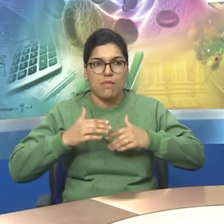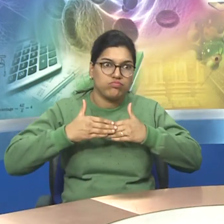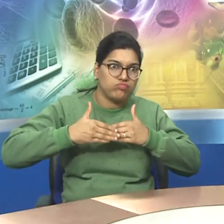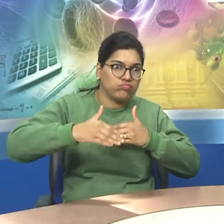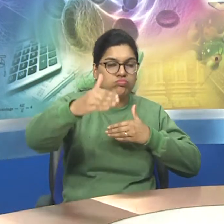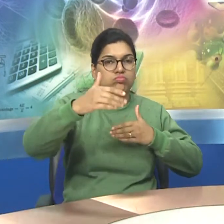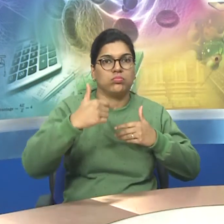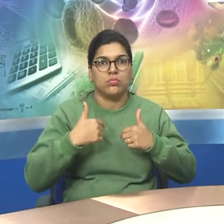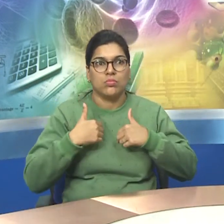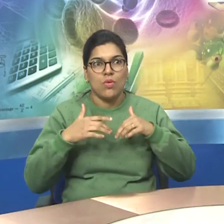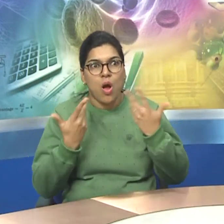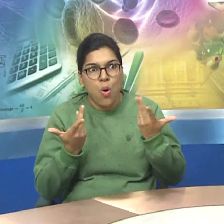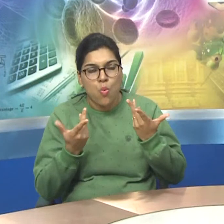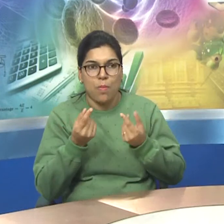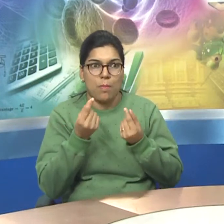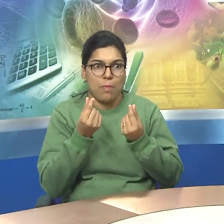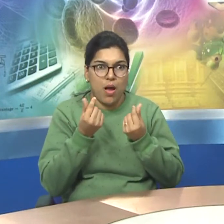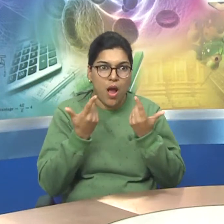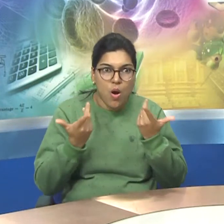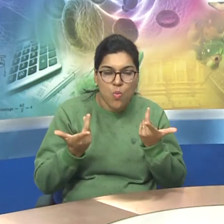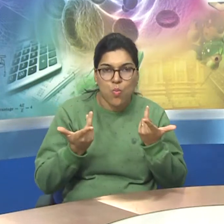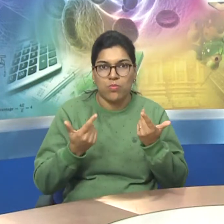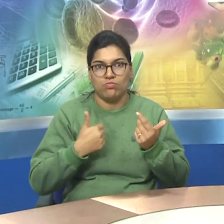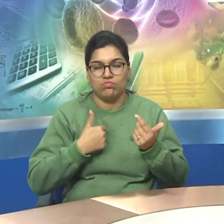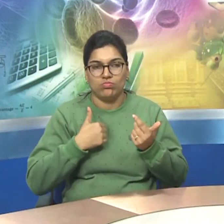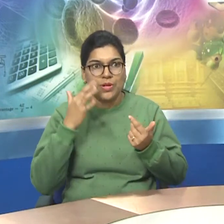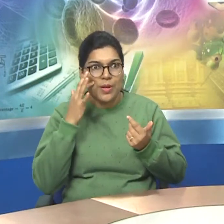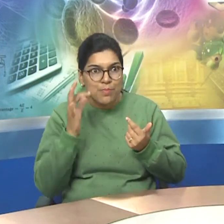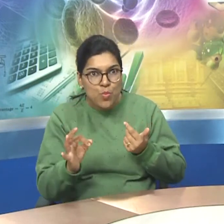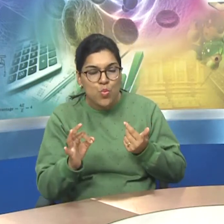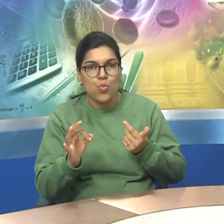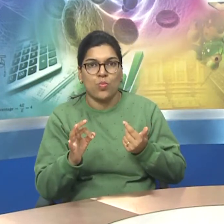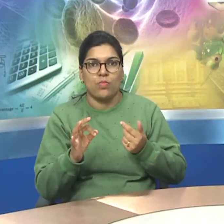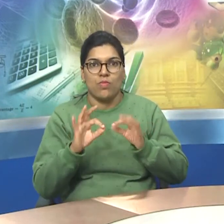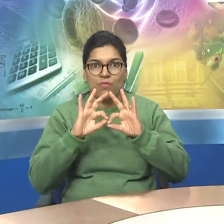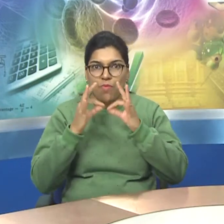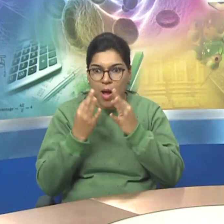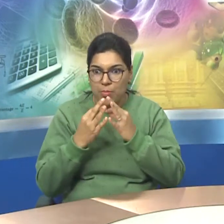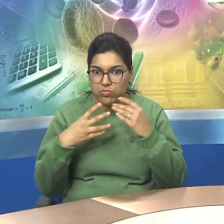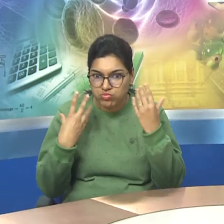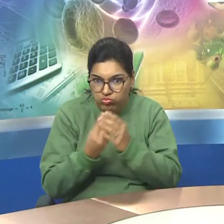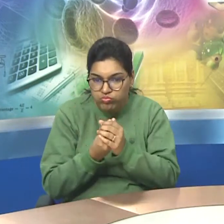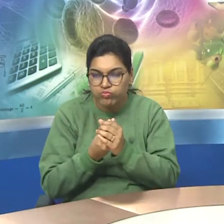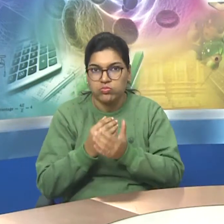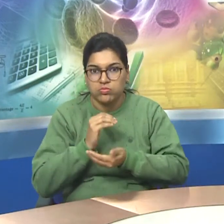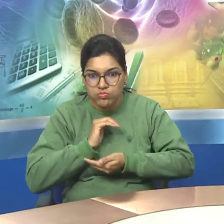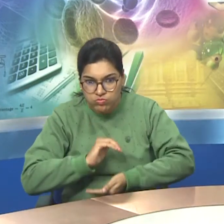What is this life if full of care we have no time to stand and stare?